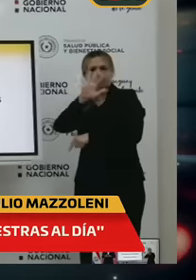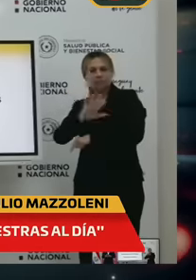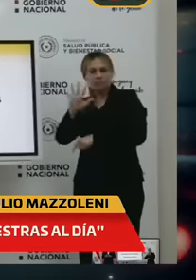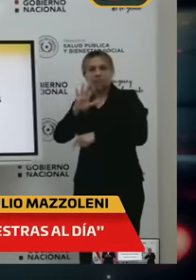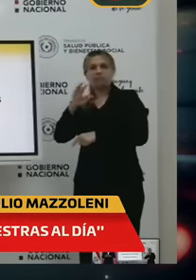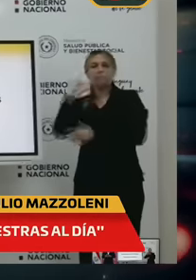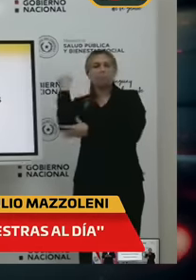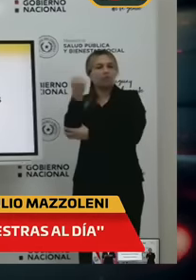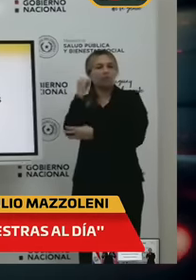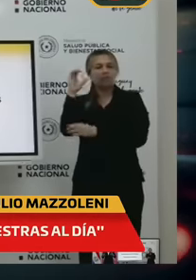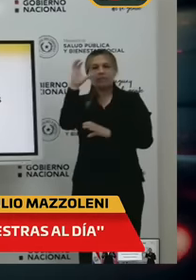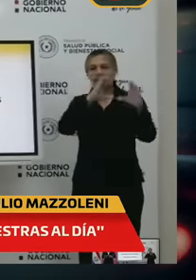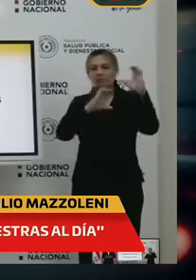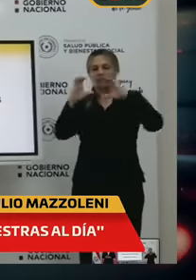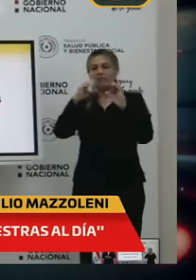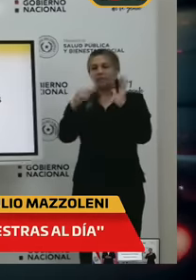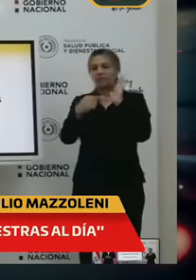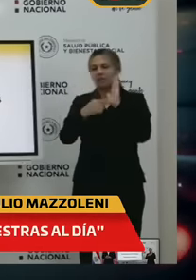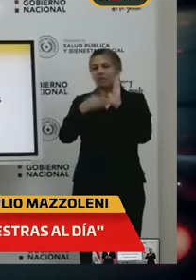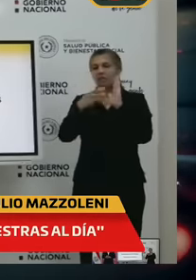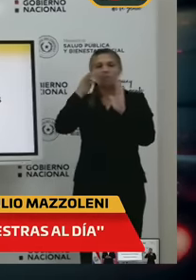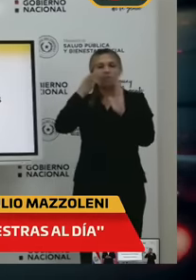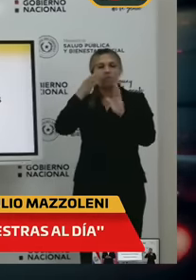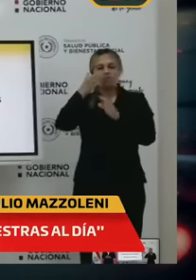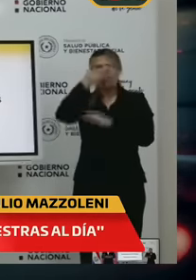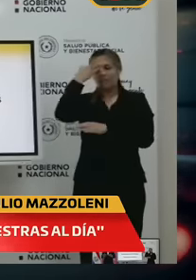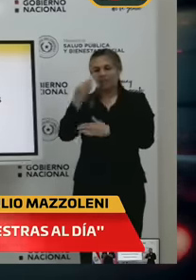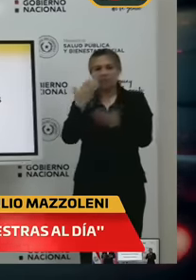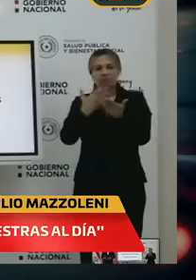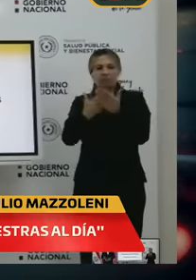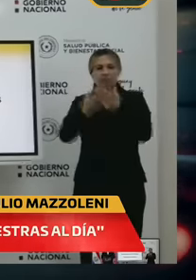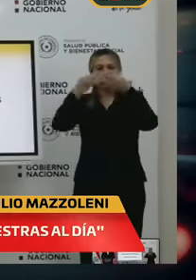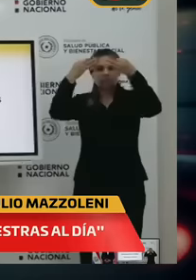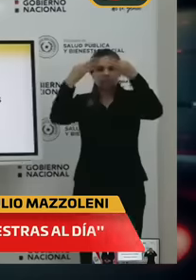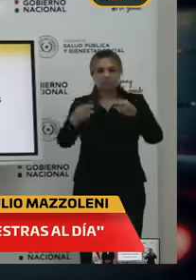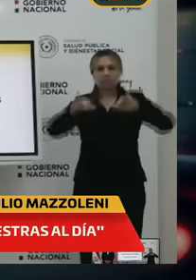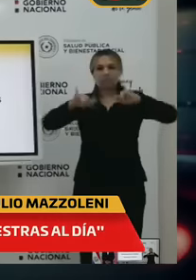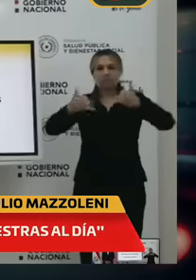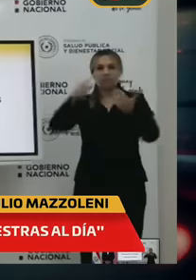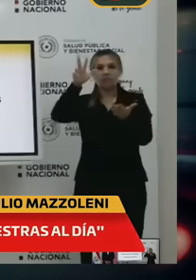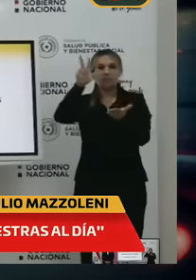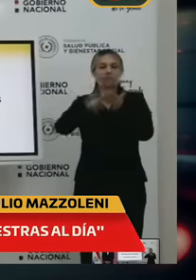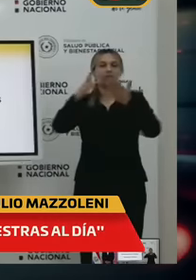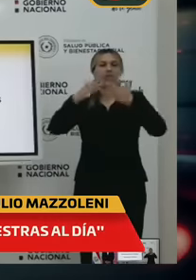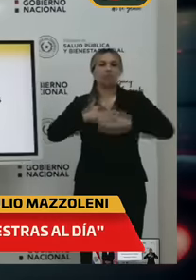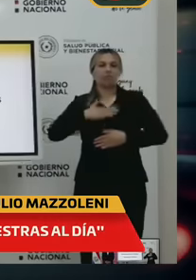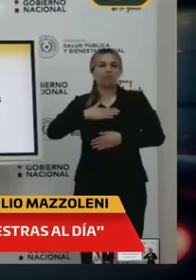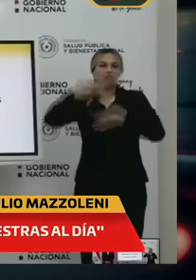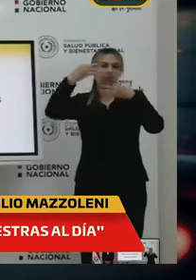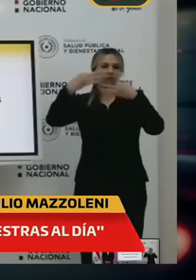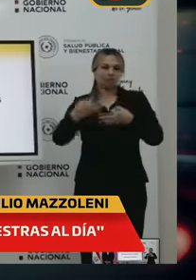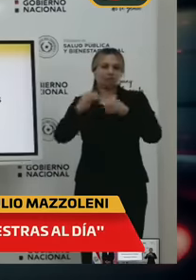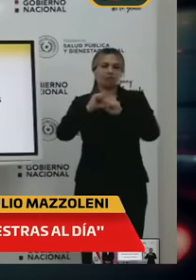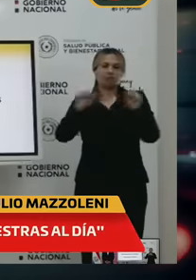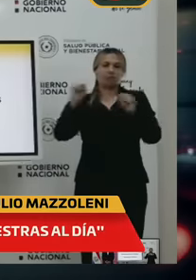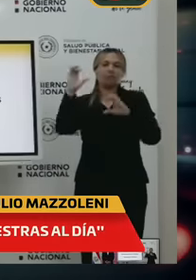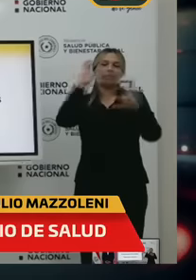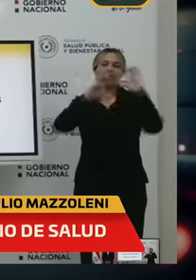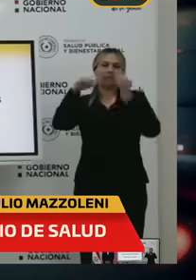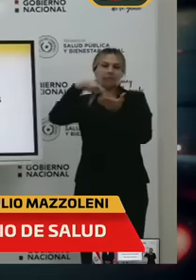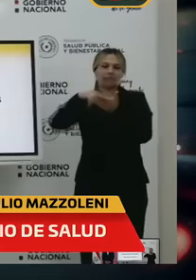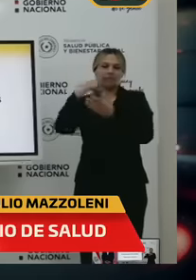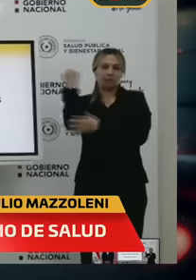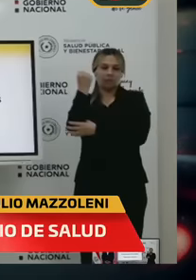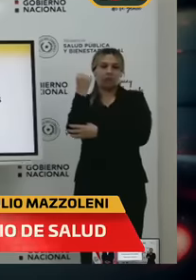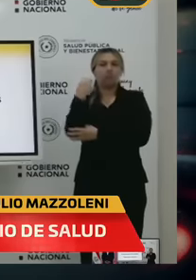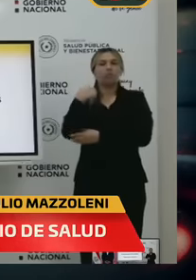evidencia científica firme a través de los ensayos clínicos antes de poder determinar si un producto es efectivo o no. Habiendo dicho